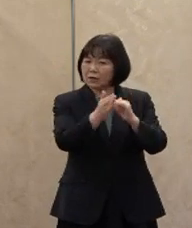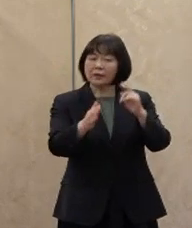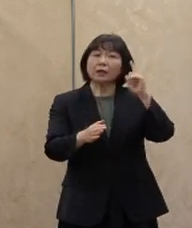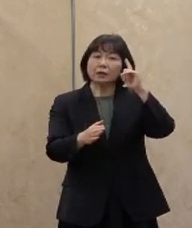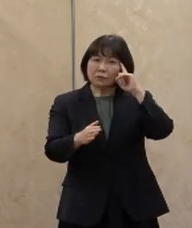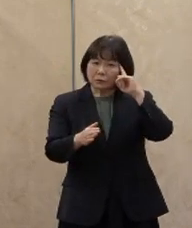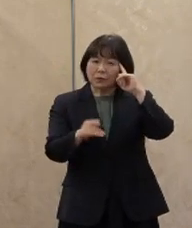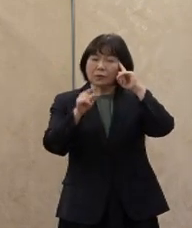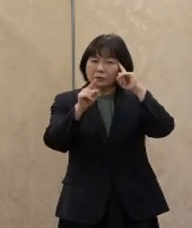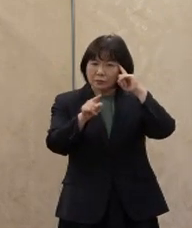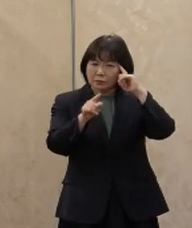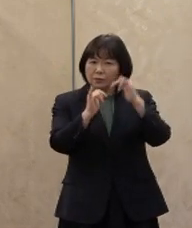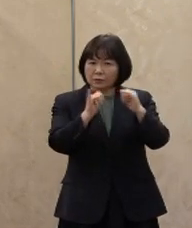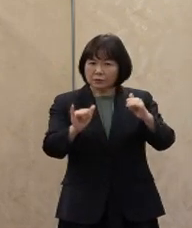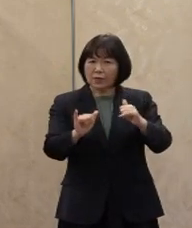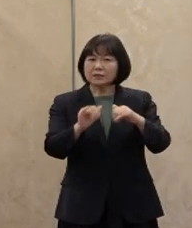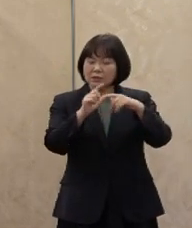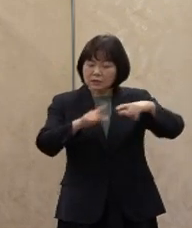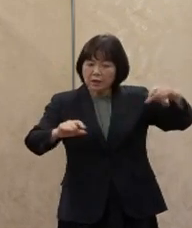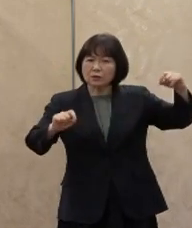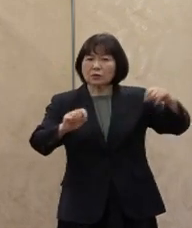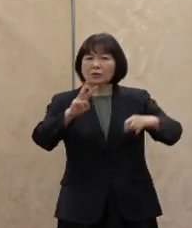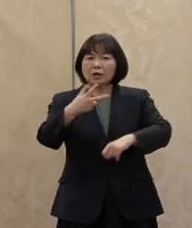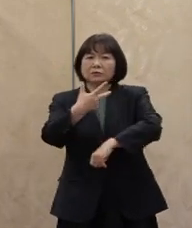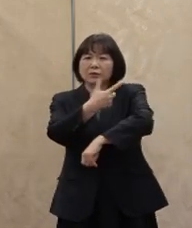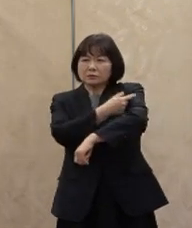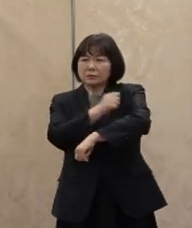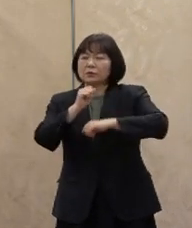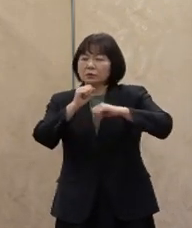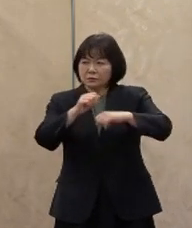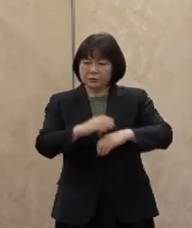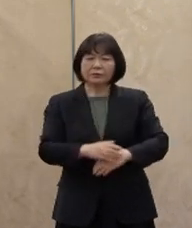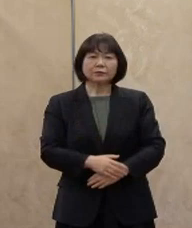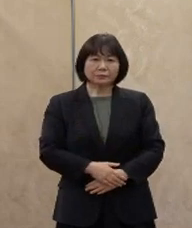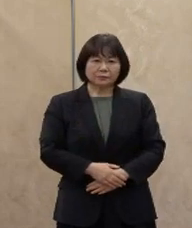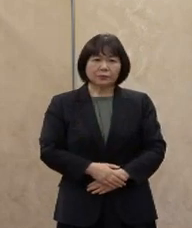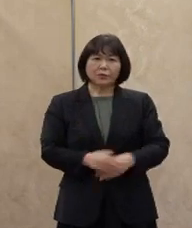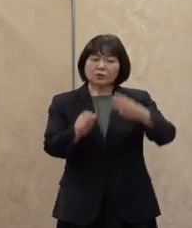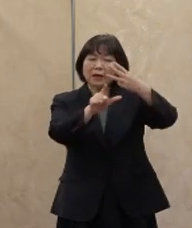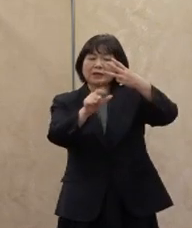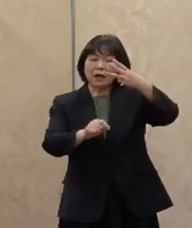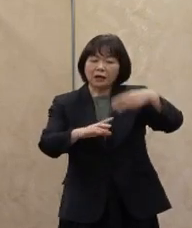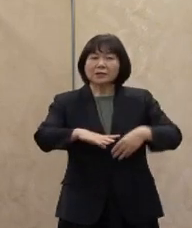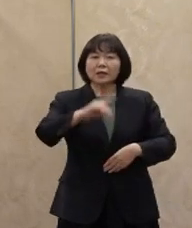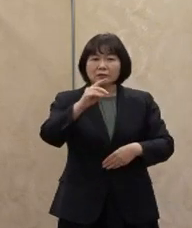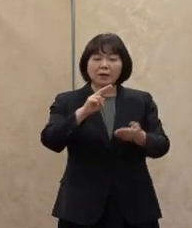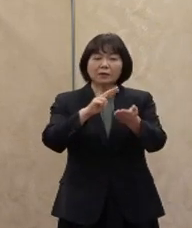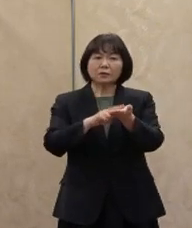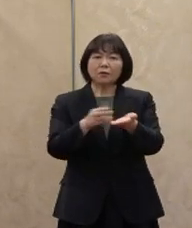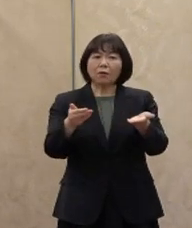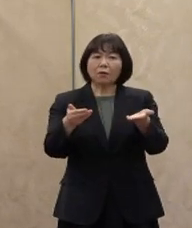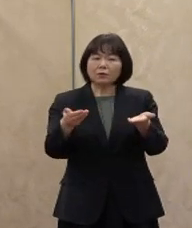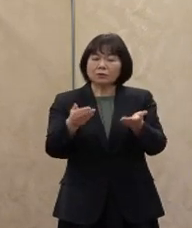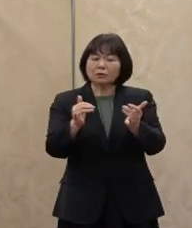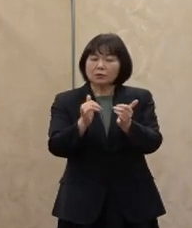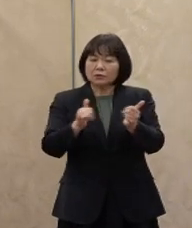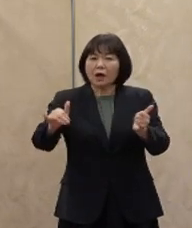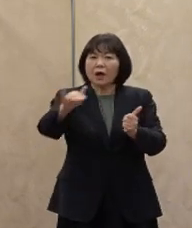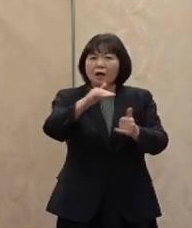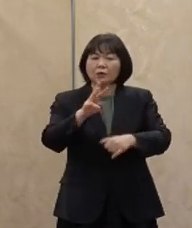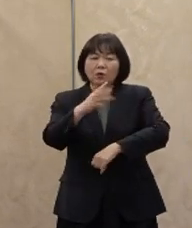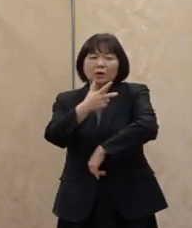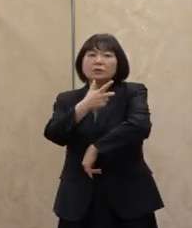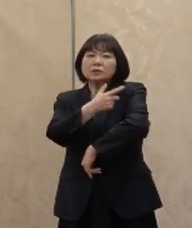万人規模の医療関係者、これは全国で、でこれが3月の上旬、医療関係者に対するワクチン接種